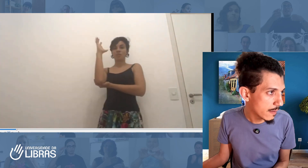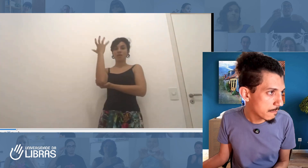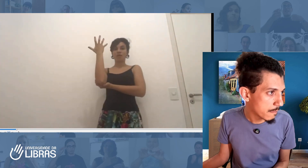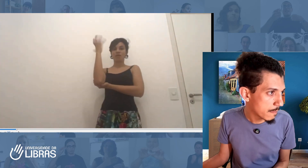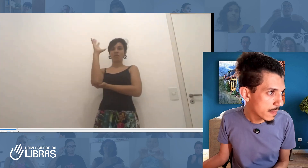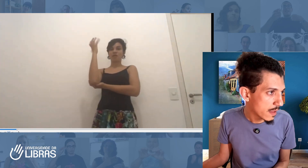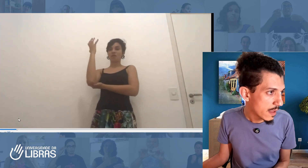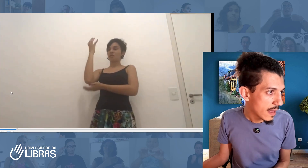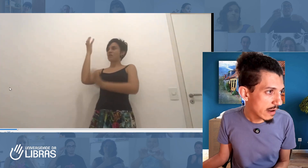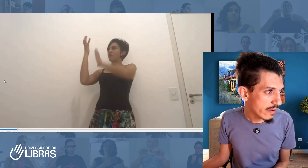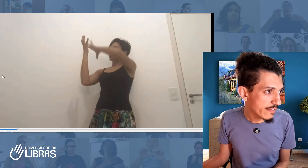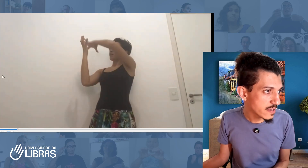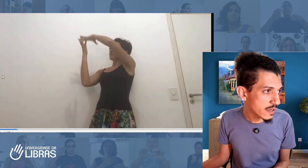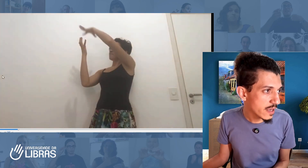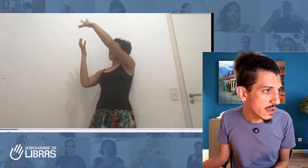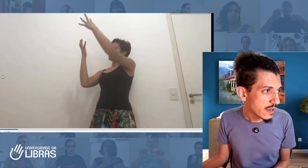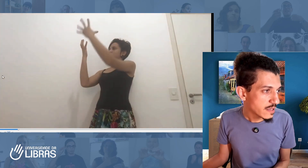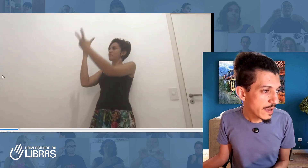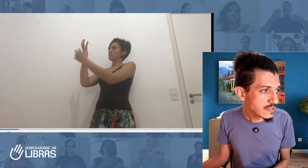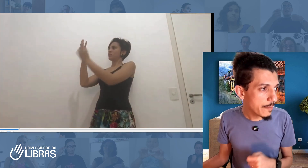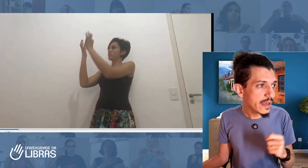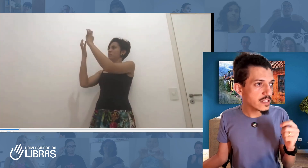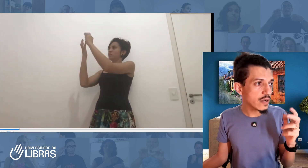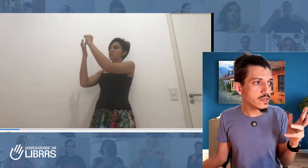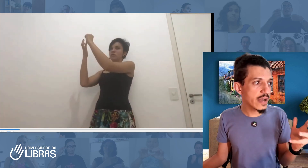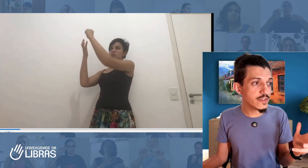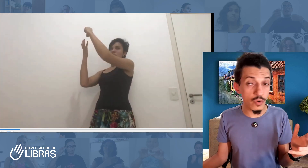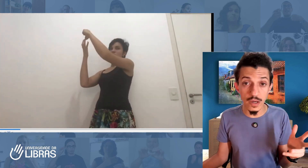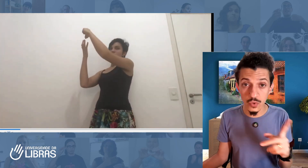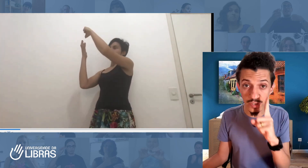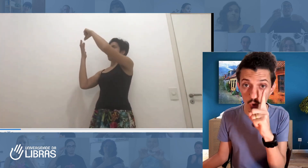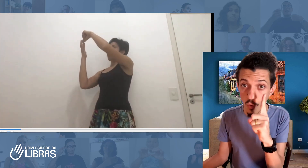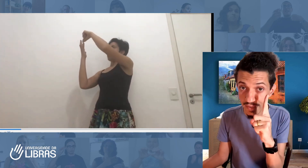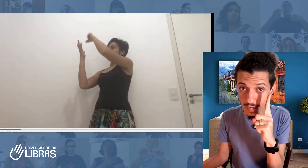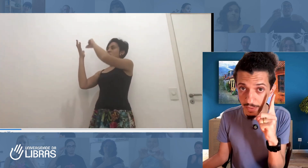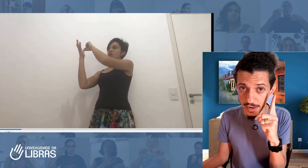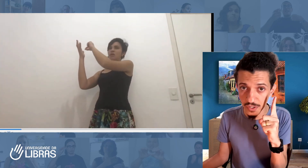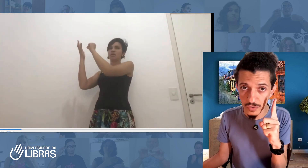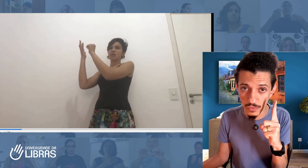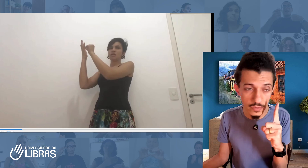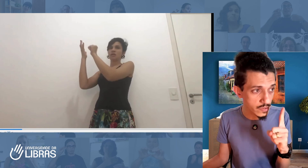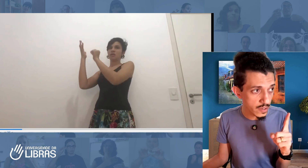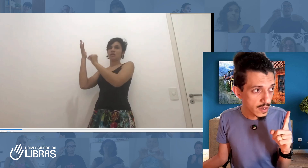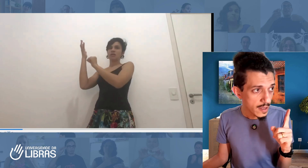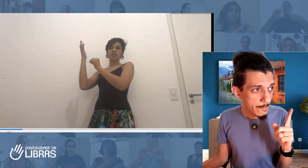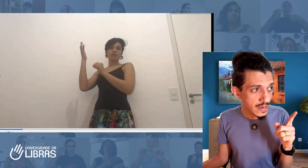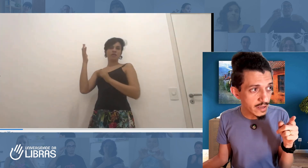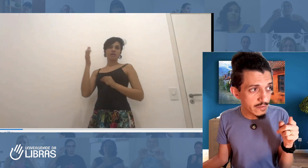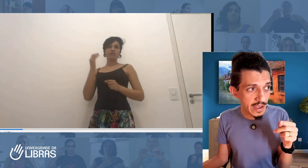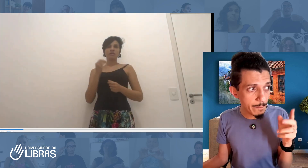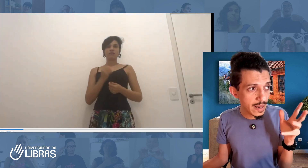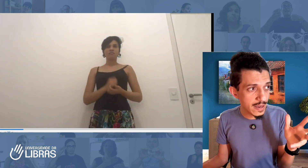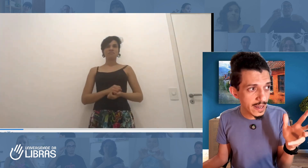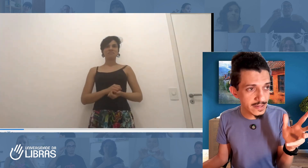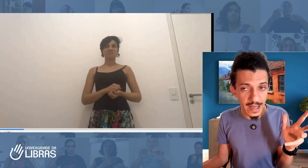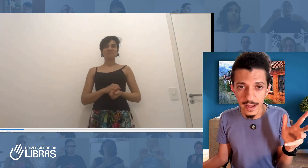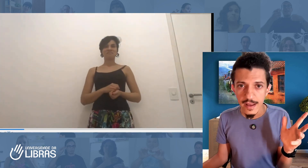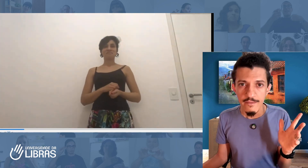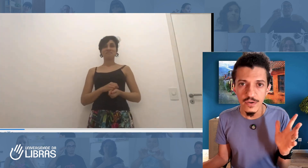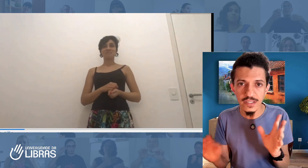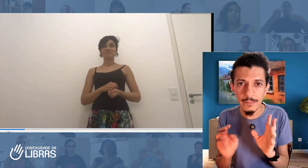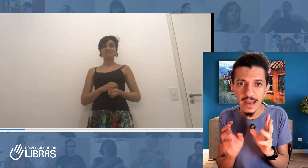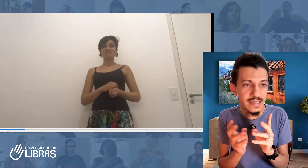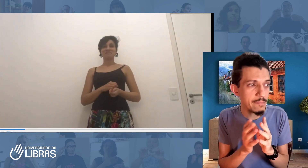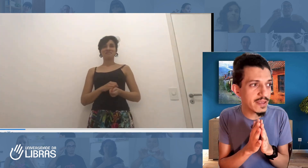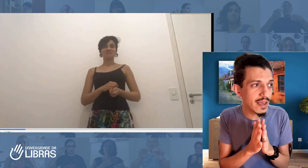E ela vai fazendo aqui, você percebe que ela já consegue fazer algumas coisas com 1 semana de estudos, mas você vê pela cara dela,